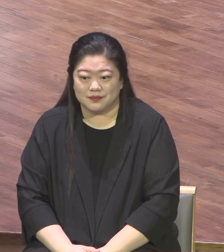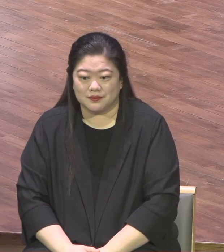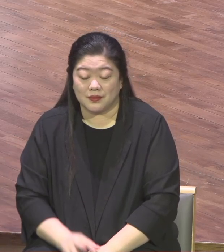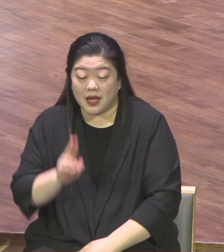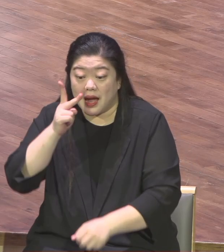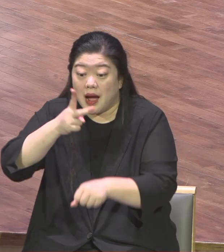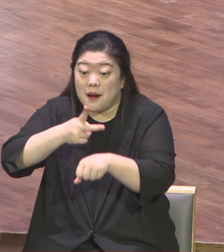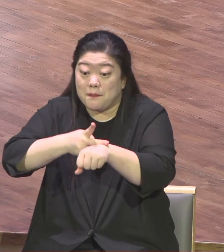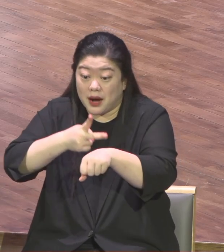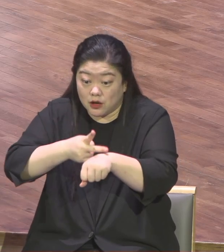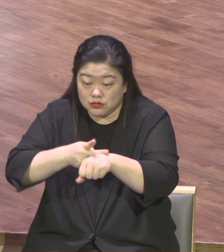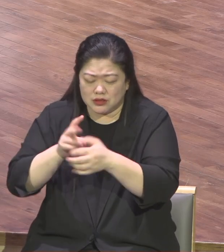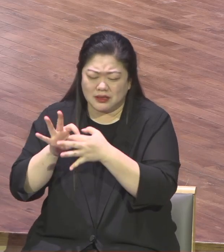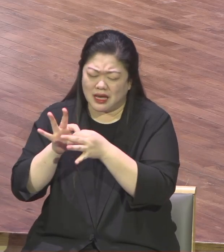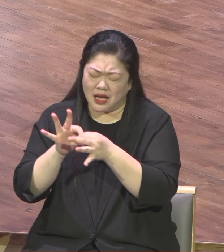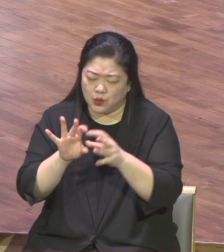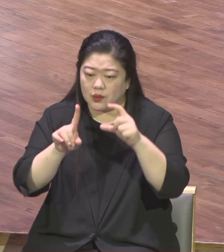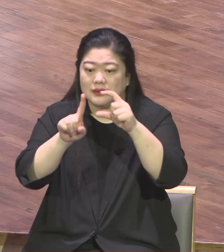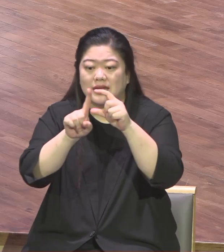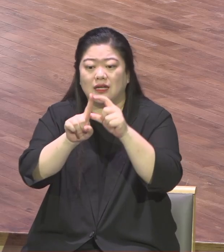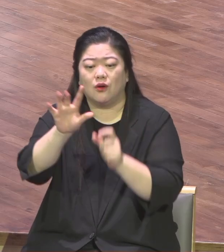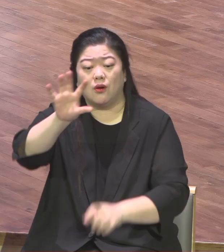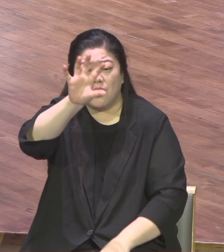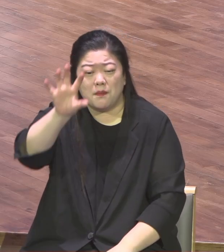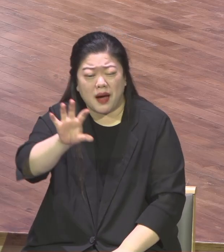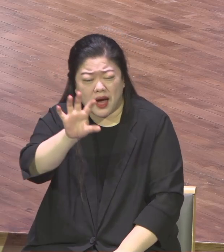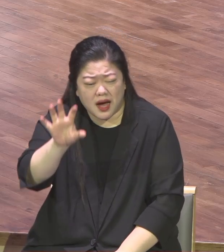많이 반복하는 표현이 있는데 그것이 뭐냐,